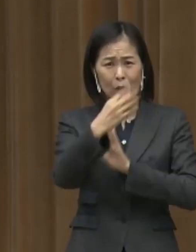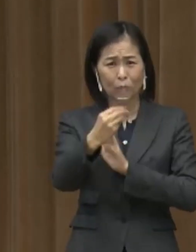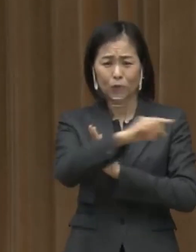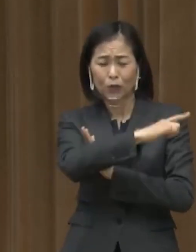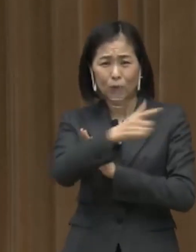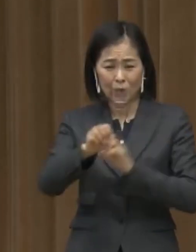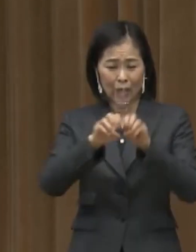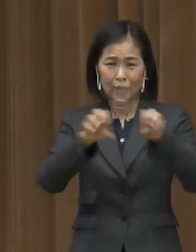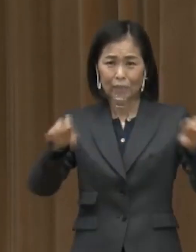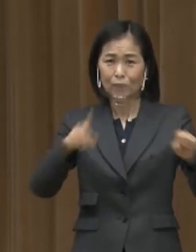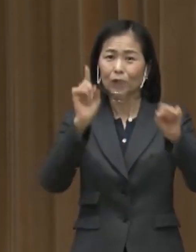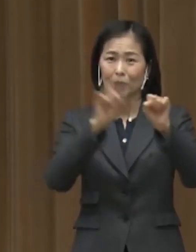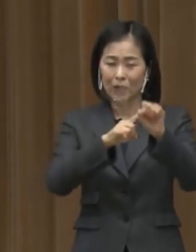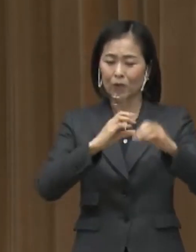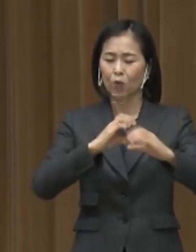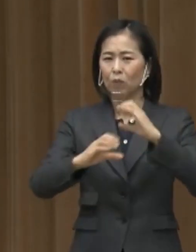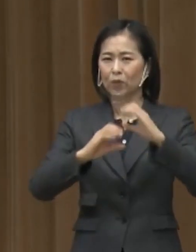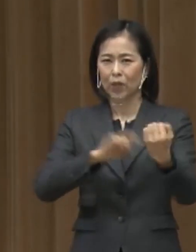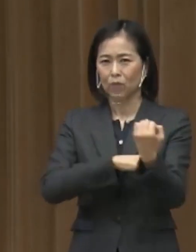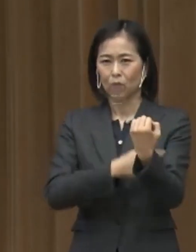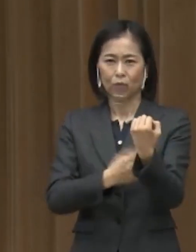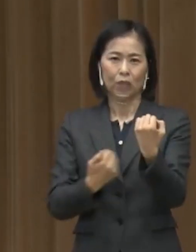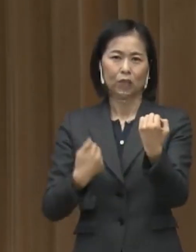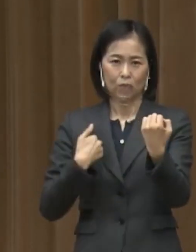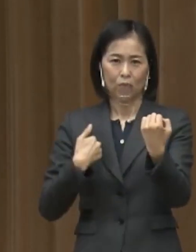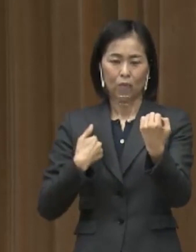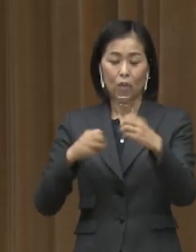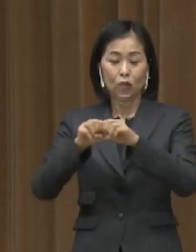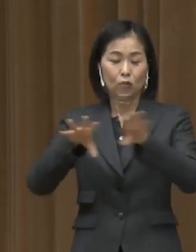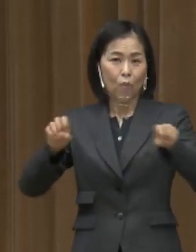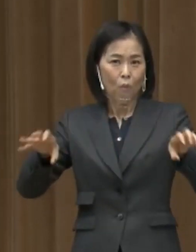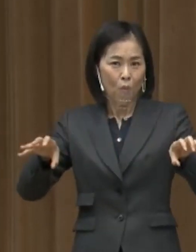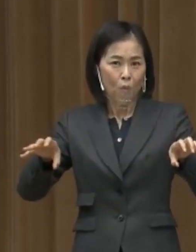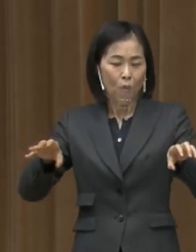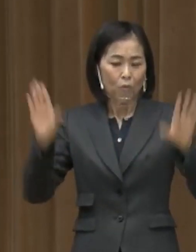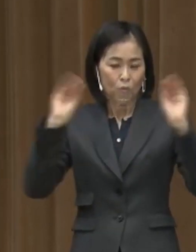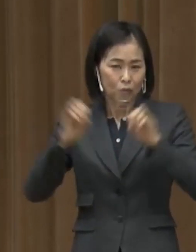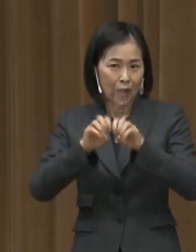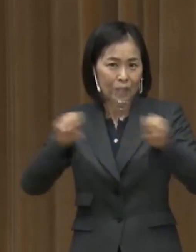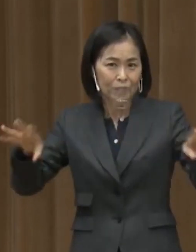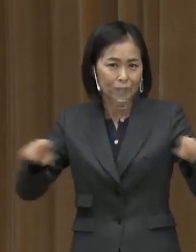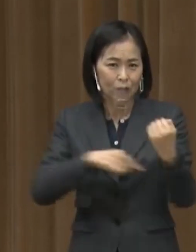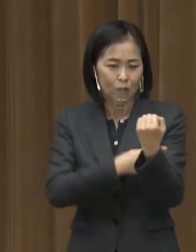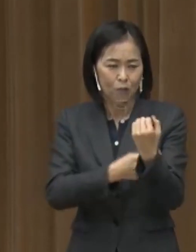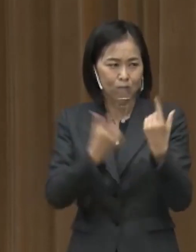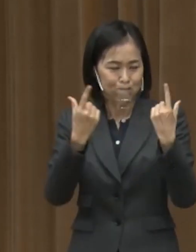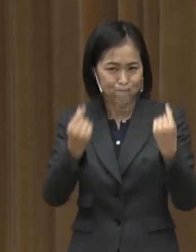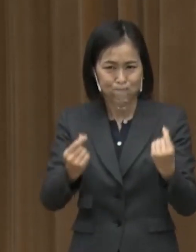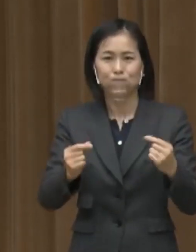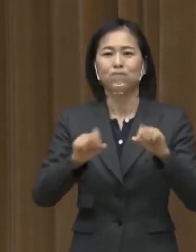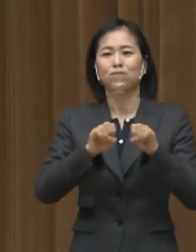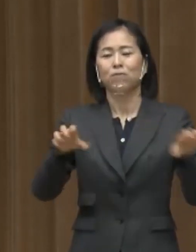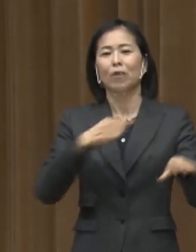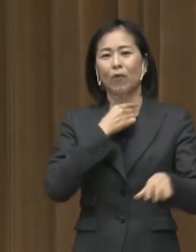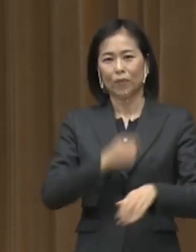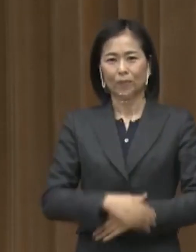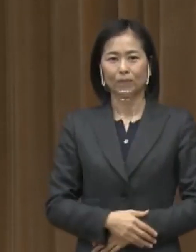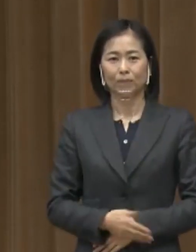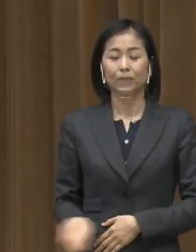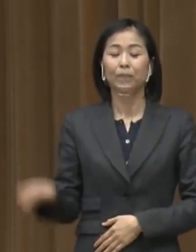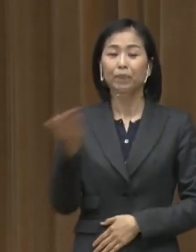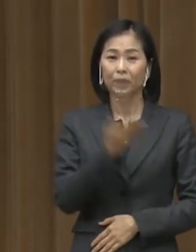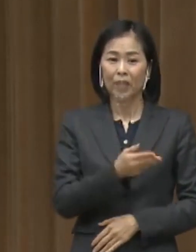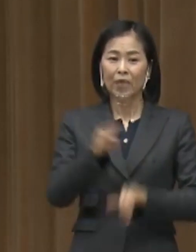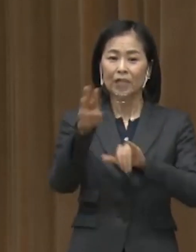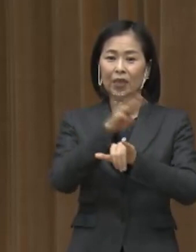信するにあたり、コミュニケーション力や情報発信力を存分に発揮していただきたいと思います。災害対策課長